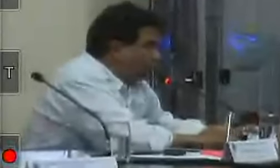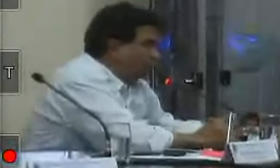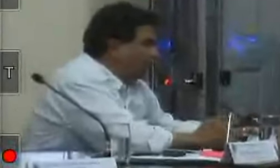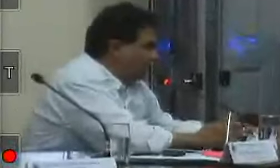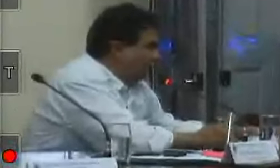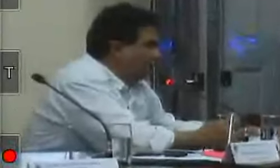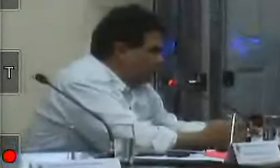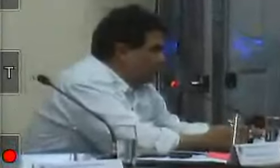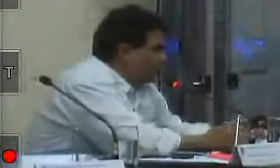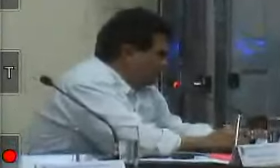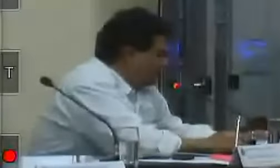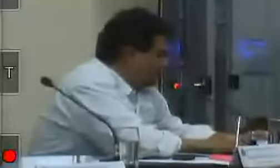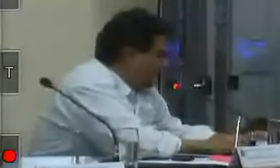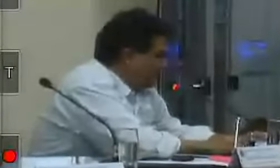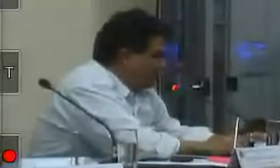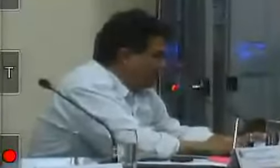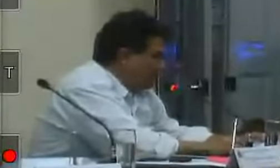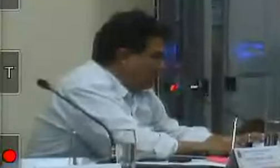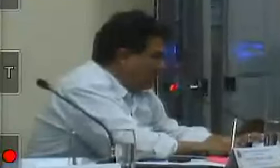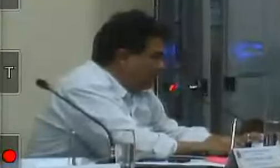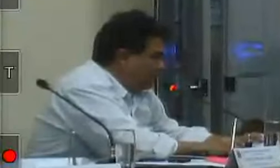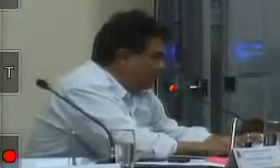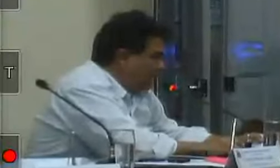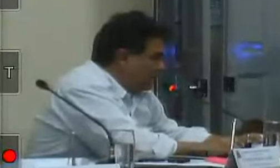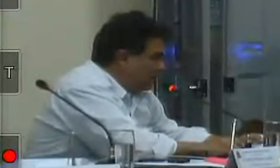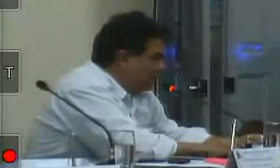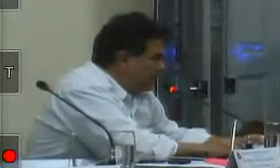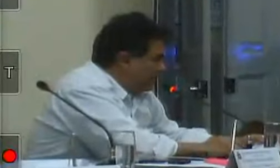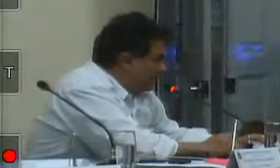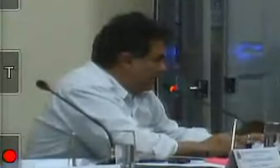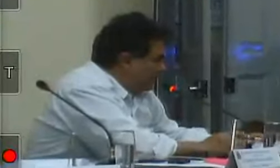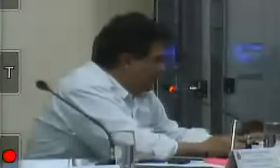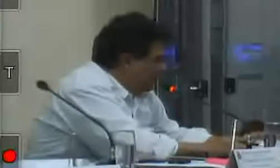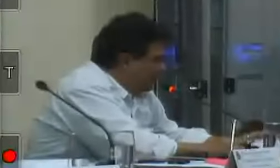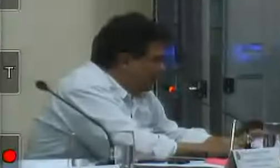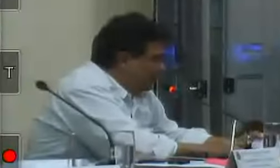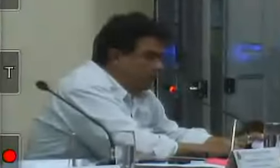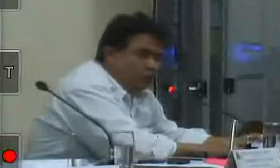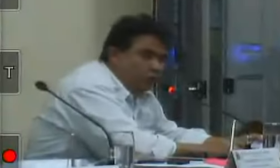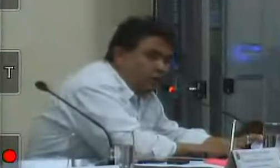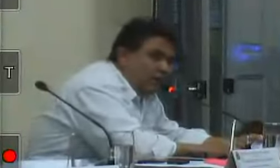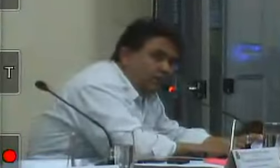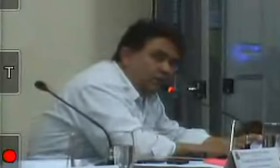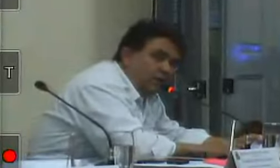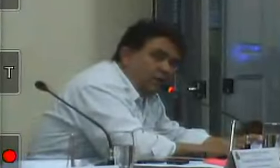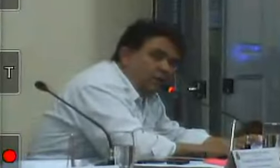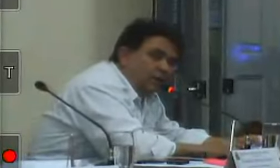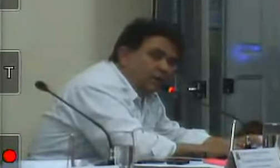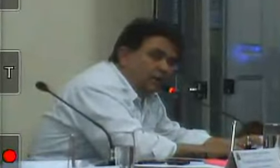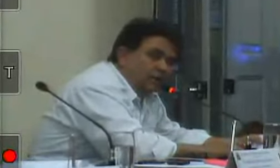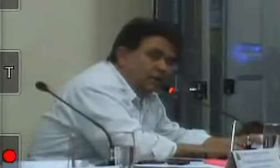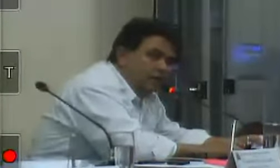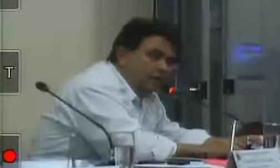odontológico também, me queixaram, está marcado para o dia 2 do 10, né? 2 do 10, Lucilei?